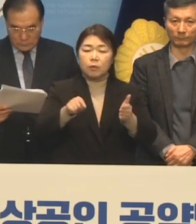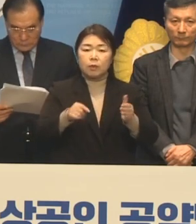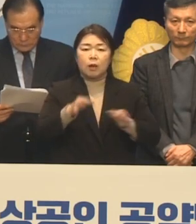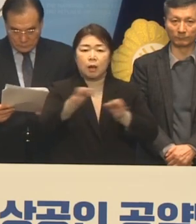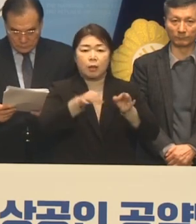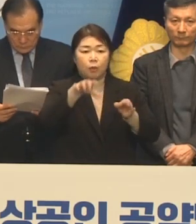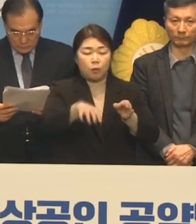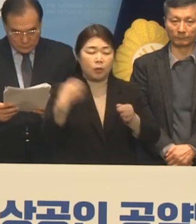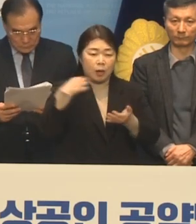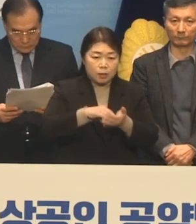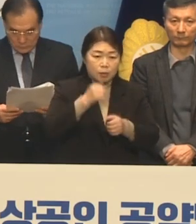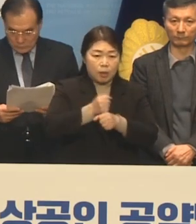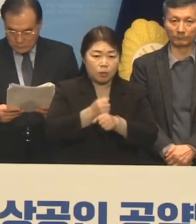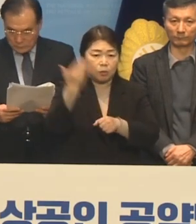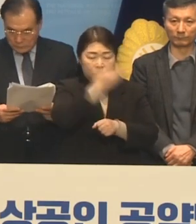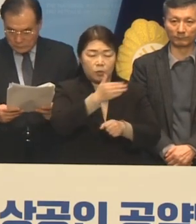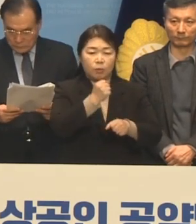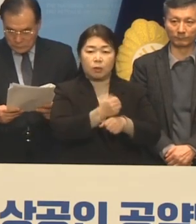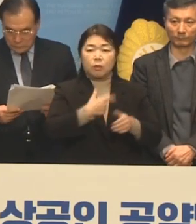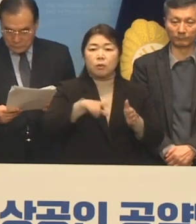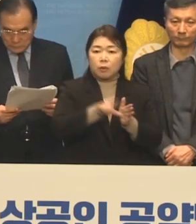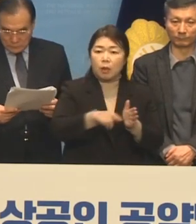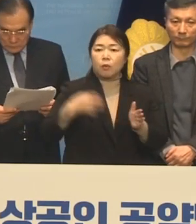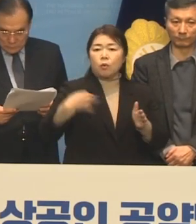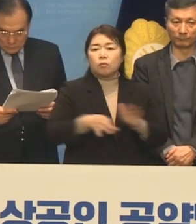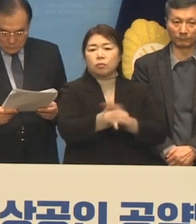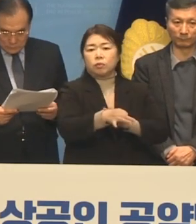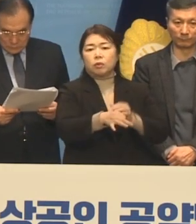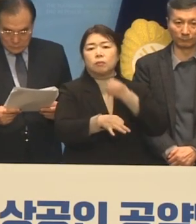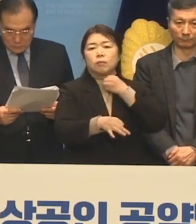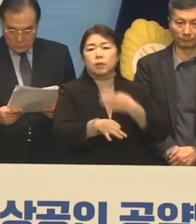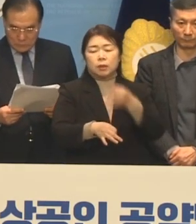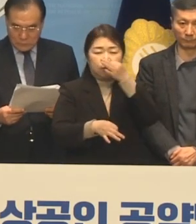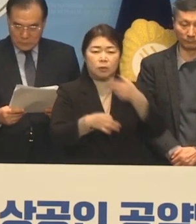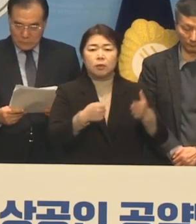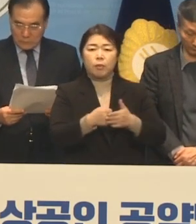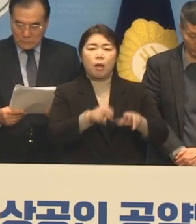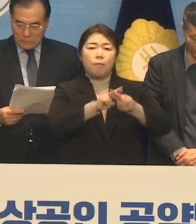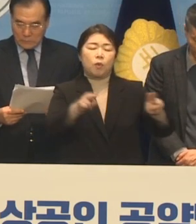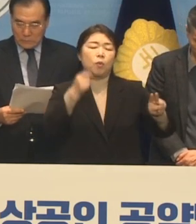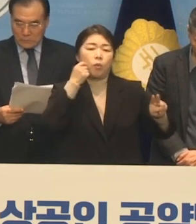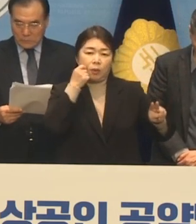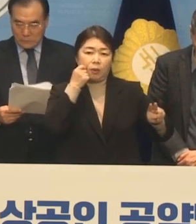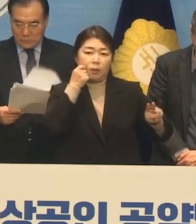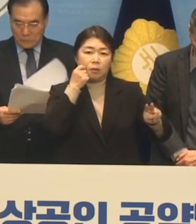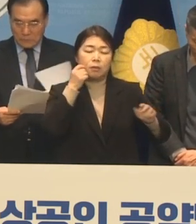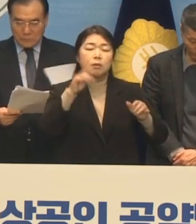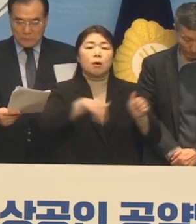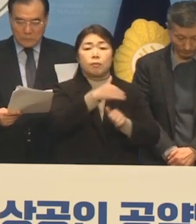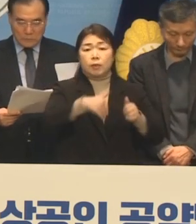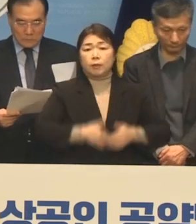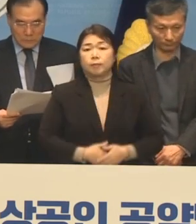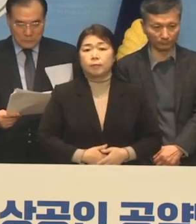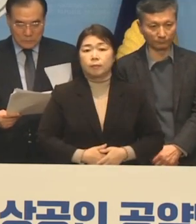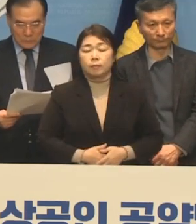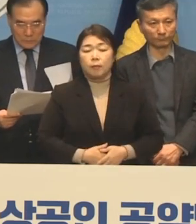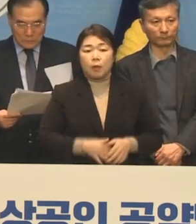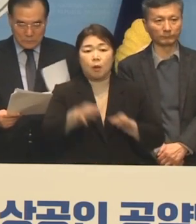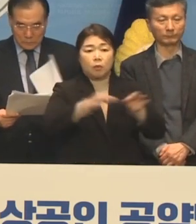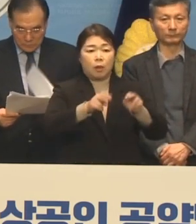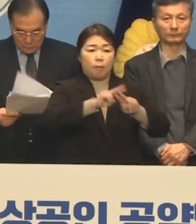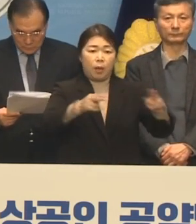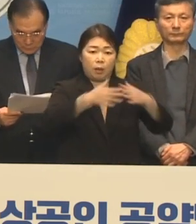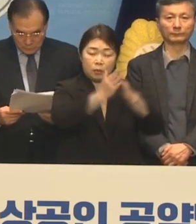못하고 이자를 내기 위해 대출을 받아야 하는 악순환에 처해 있습니다. 22년 기준 폐업에 소요되는